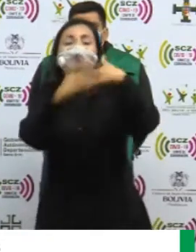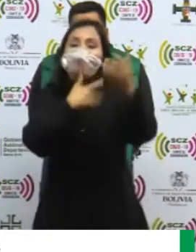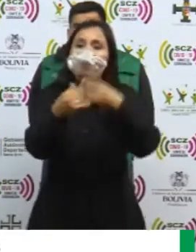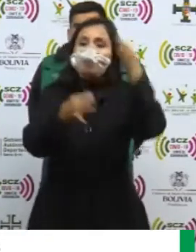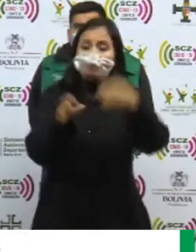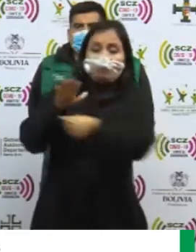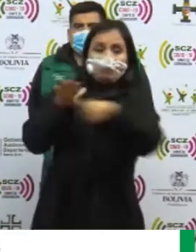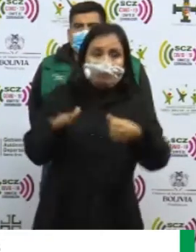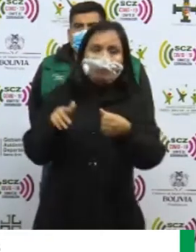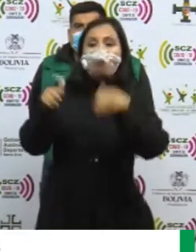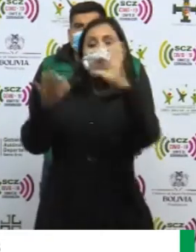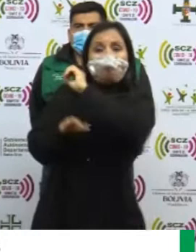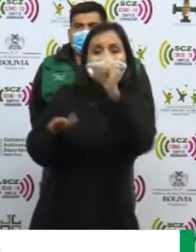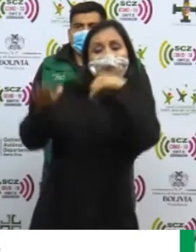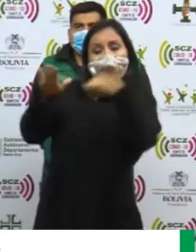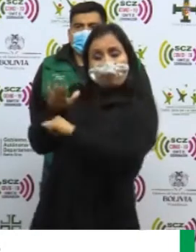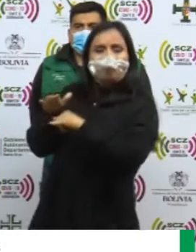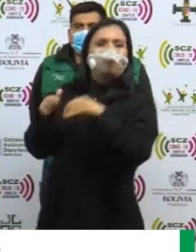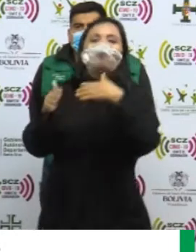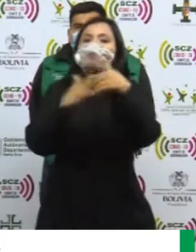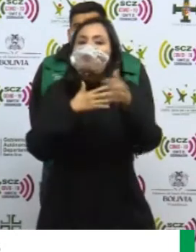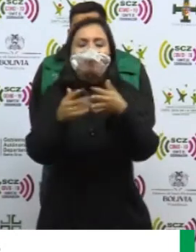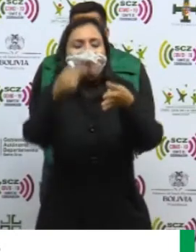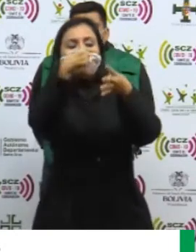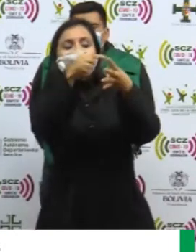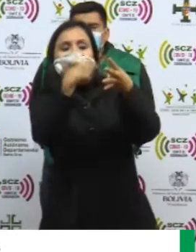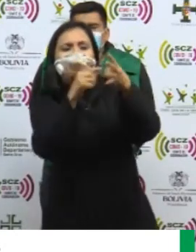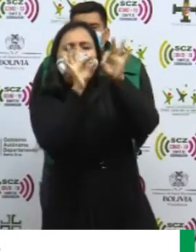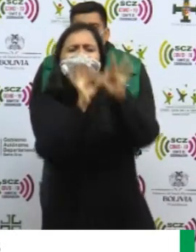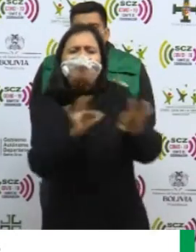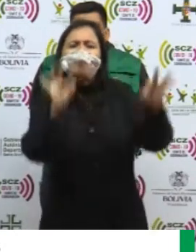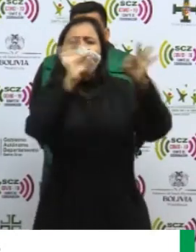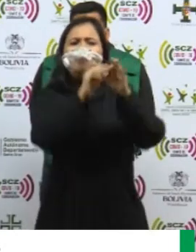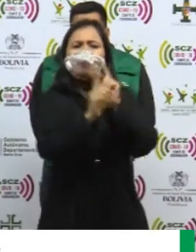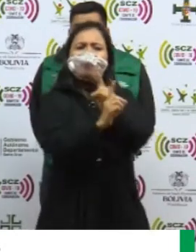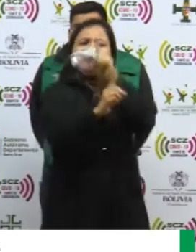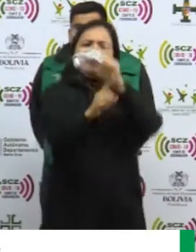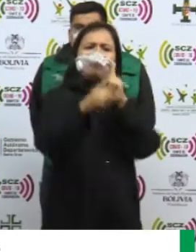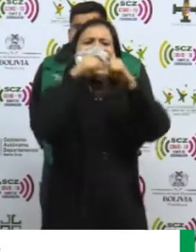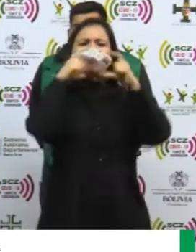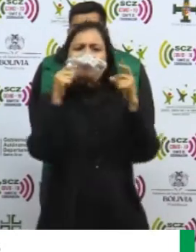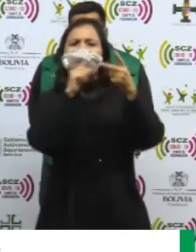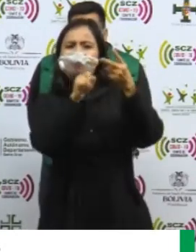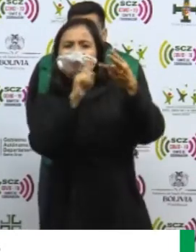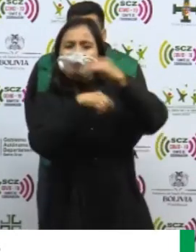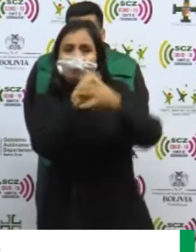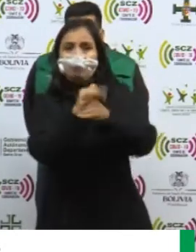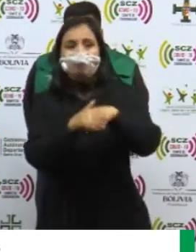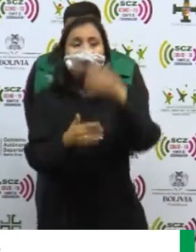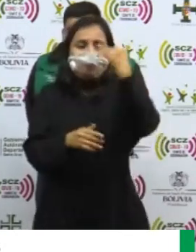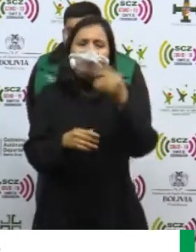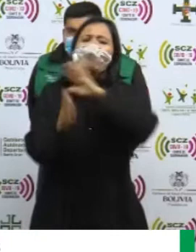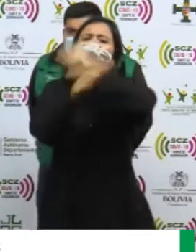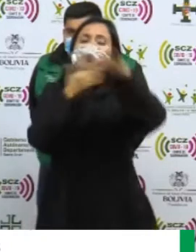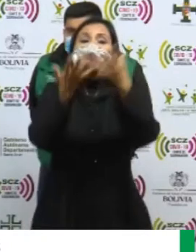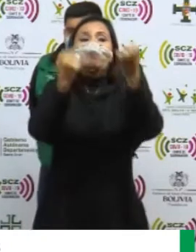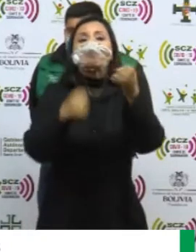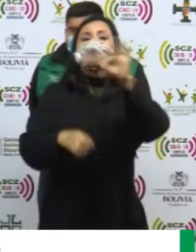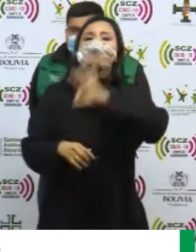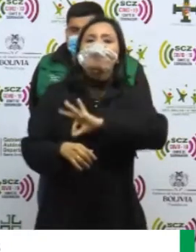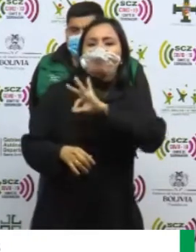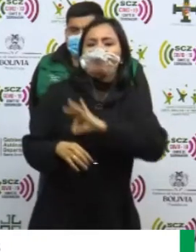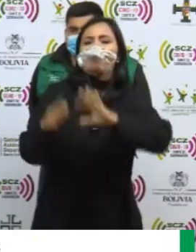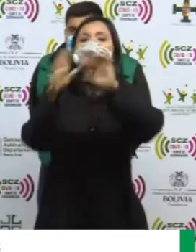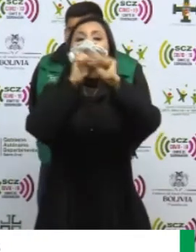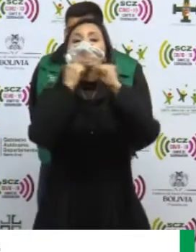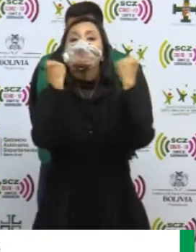independientemente de las acciones que se tomen, porque las acciones que se van a tomar van a buscar siempre y evidentemente buscar el bienestar social, pero un